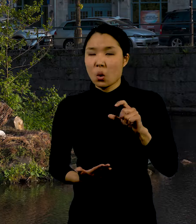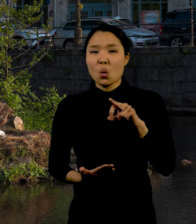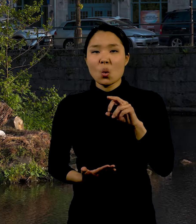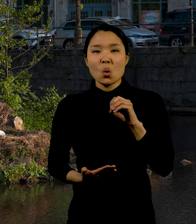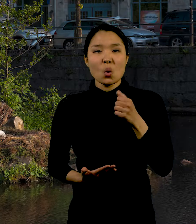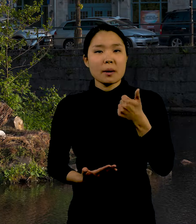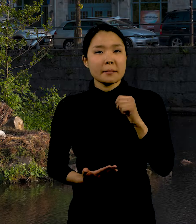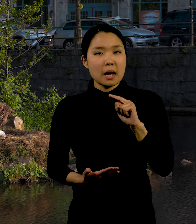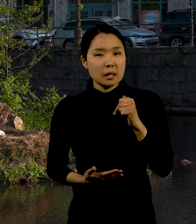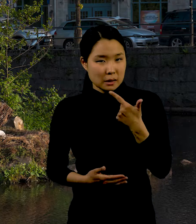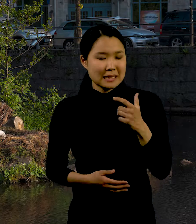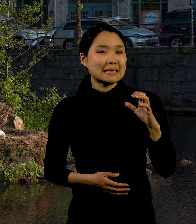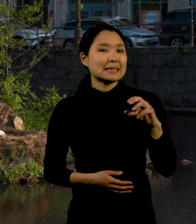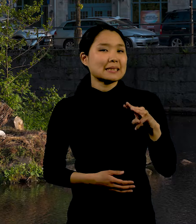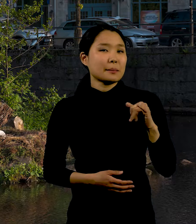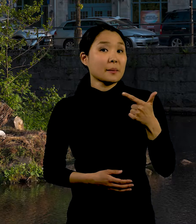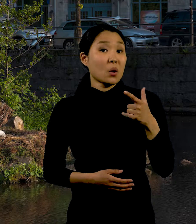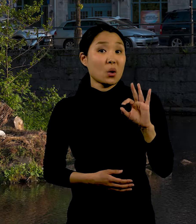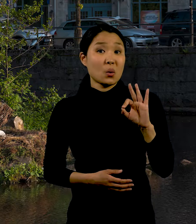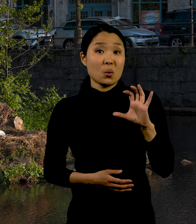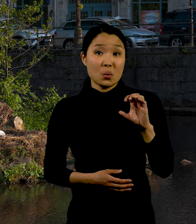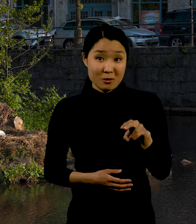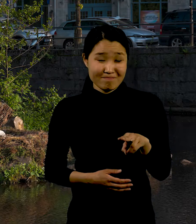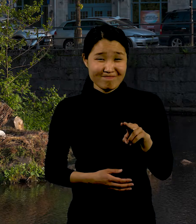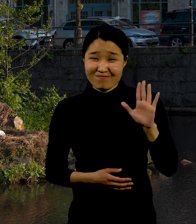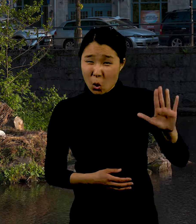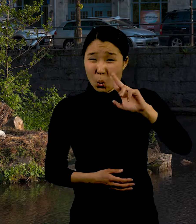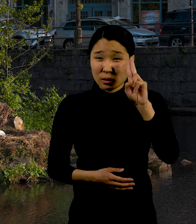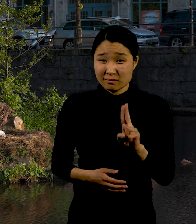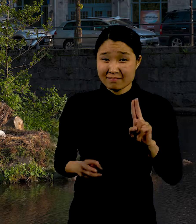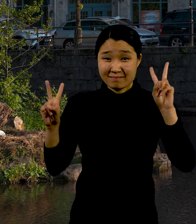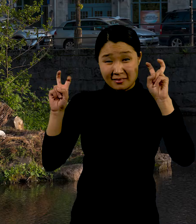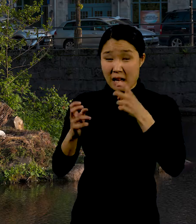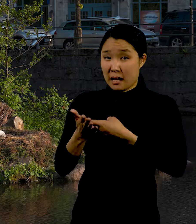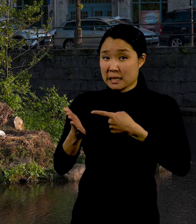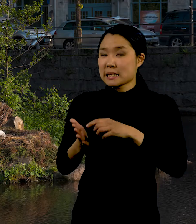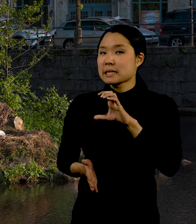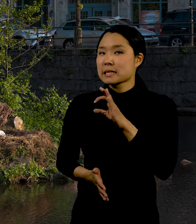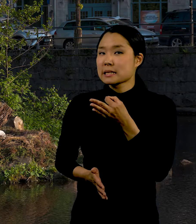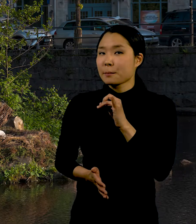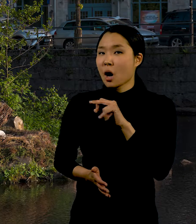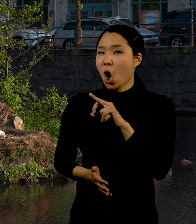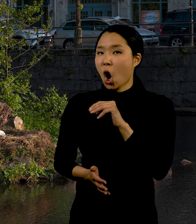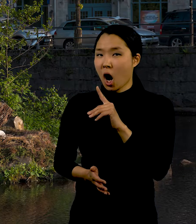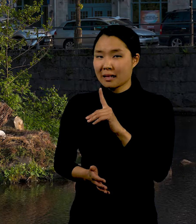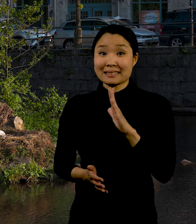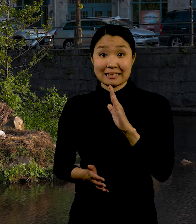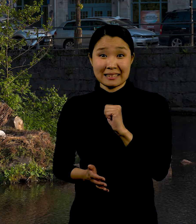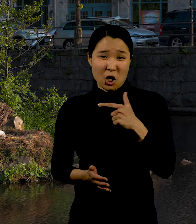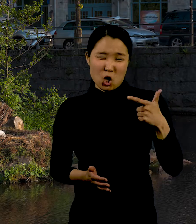utgår i sin konst från naturupplevelser och en undersökning av subjektets plats i tillvaron. I hennes arbeten är hennes